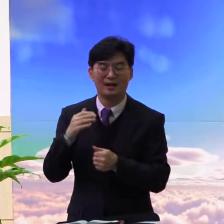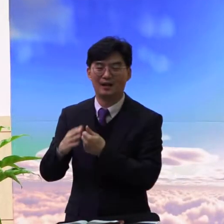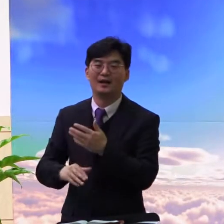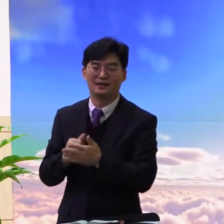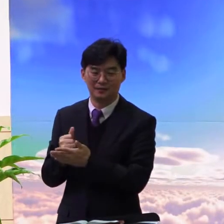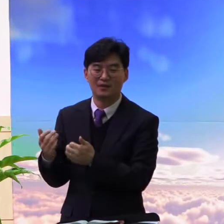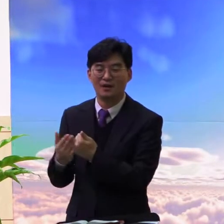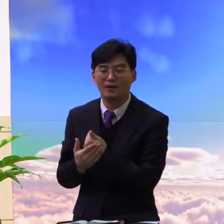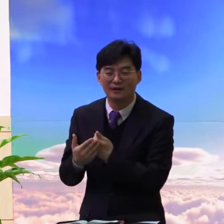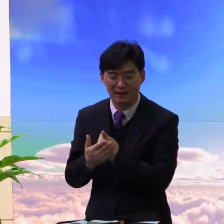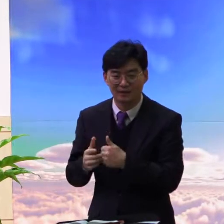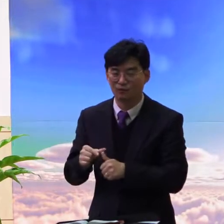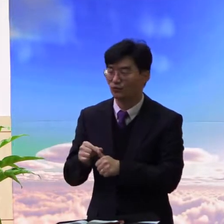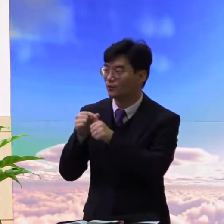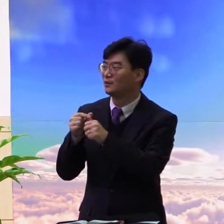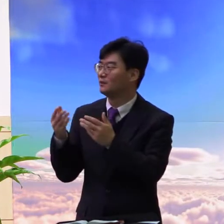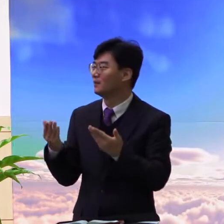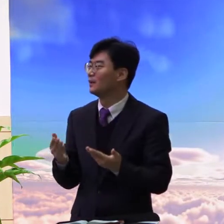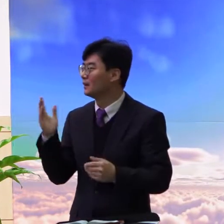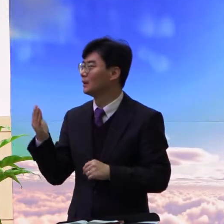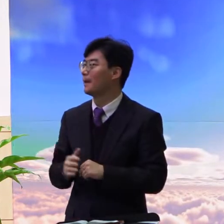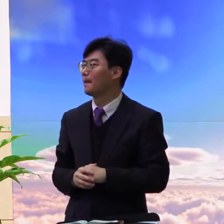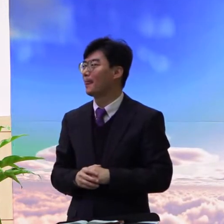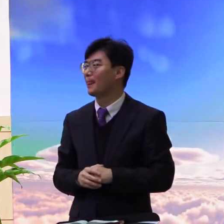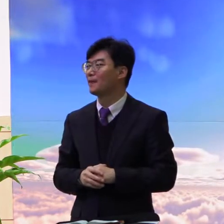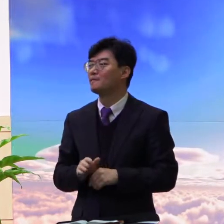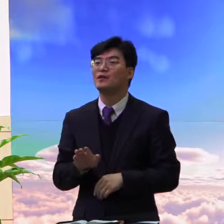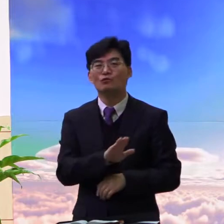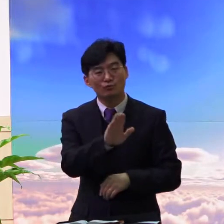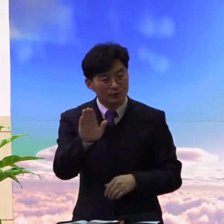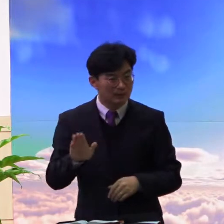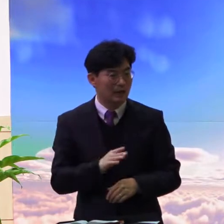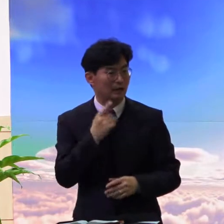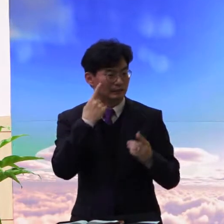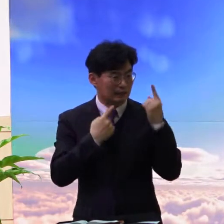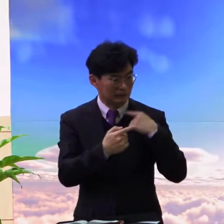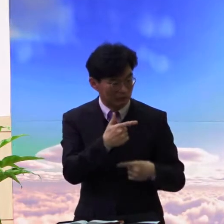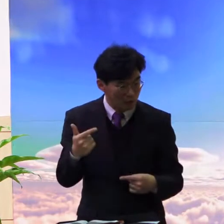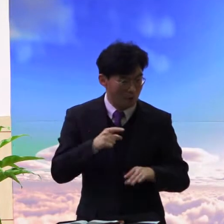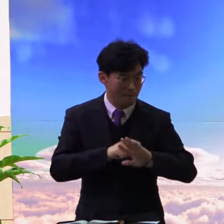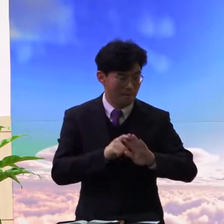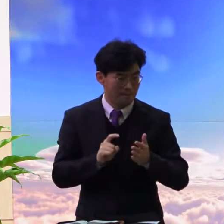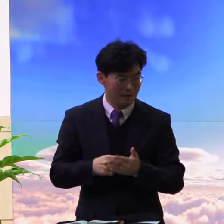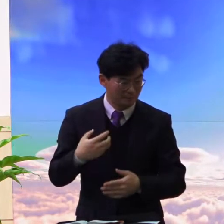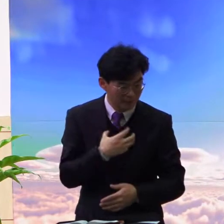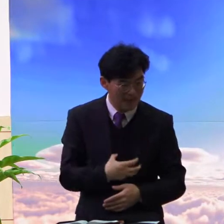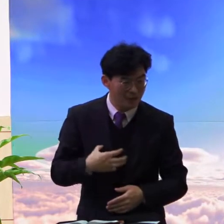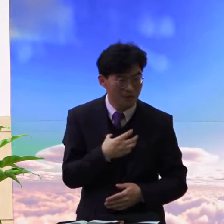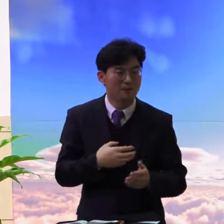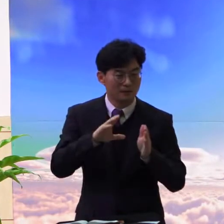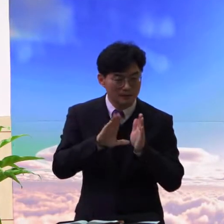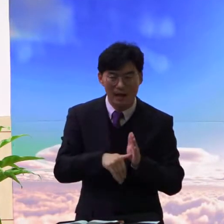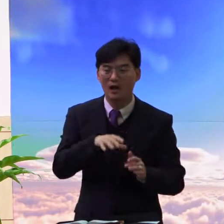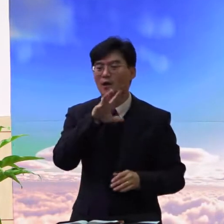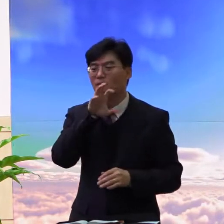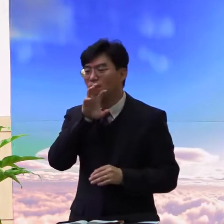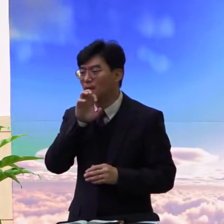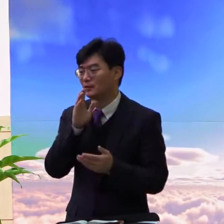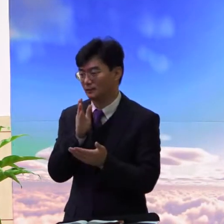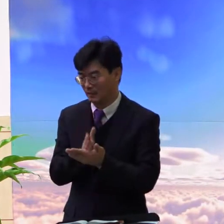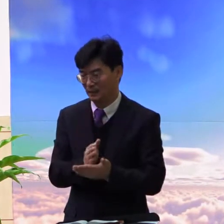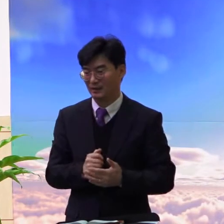계십니까? 여러분 가정에서, 이웃 속에서, 또 주변에 직장에 많은 동료들, 친구들 그 가운데서 어떤 마음으로